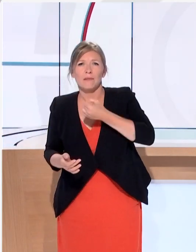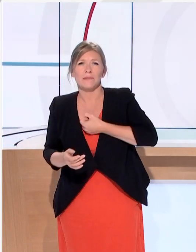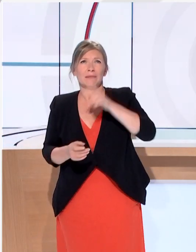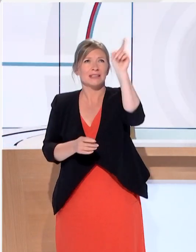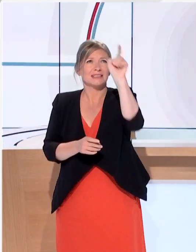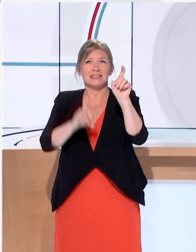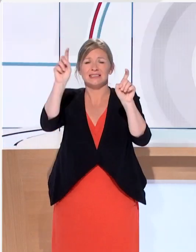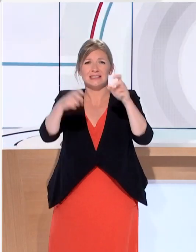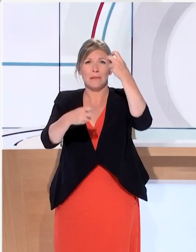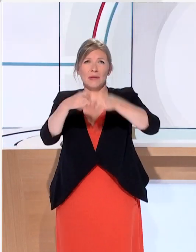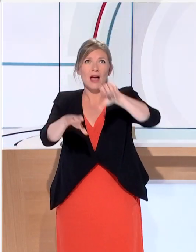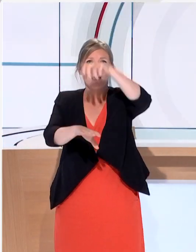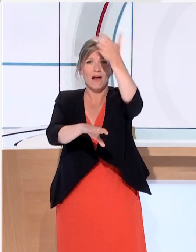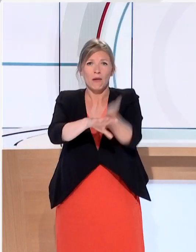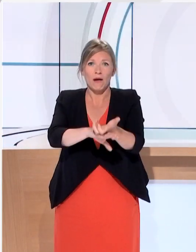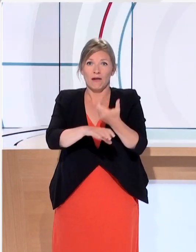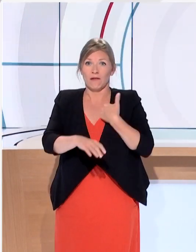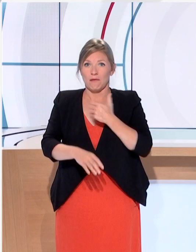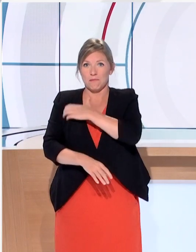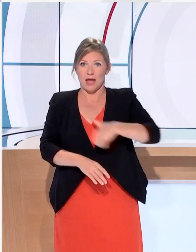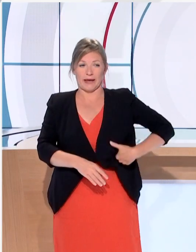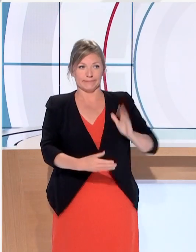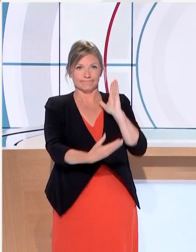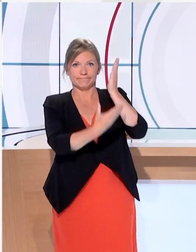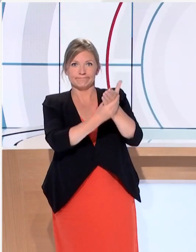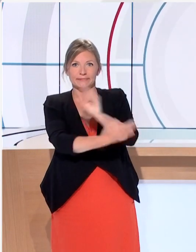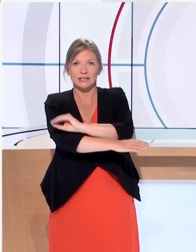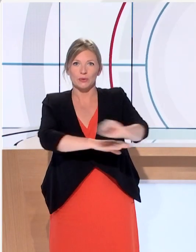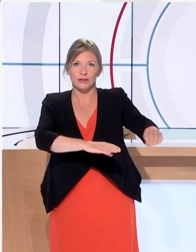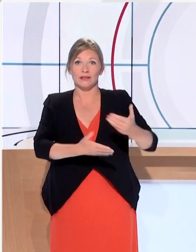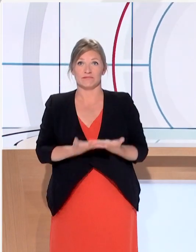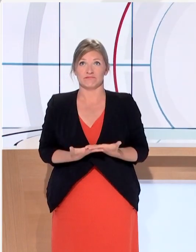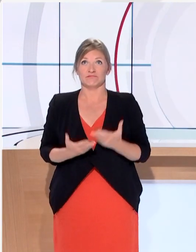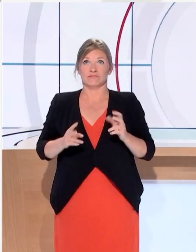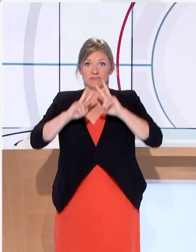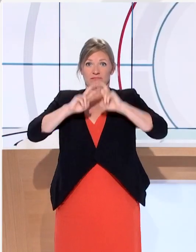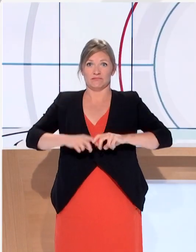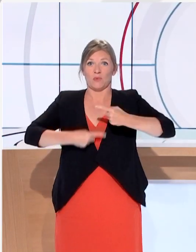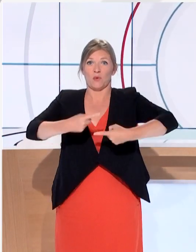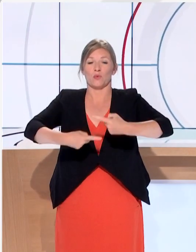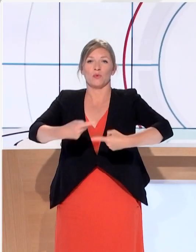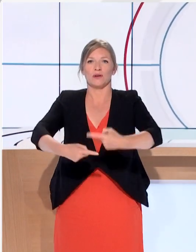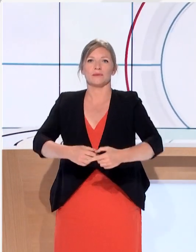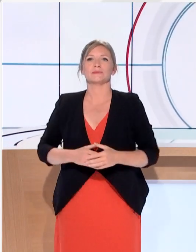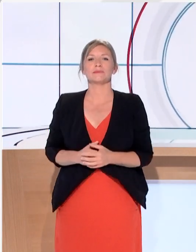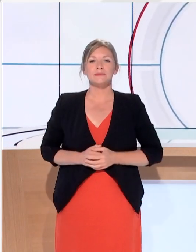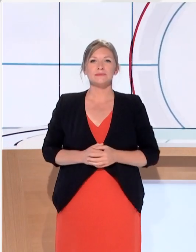de pierre ont conduit la municipalité à sécuriser les lieux. Une étude est en cours.